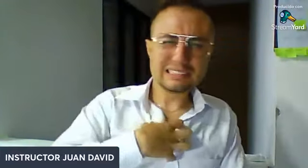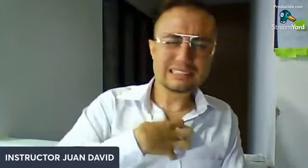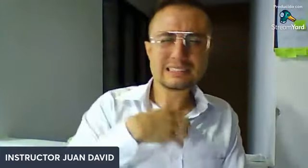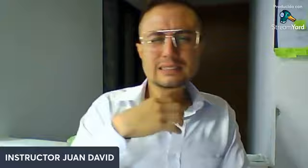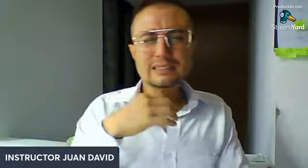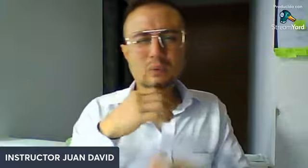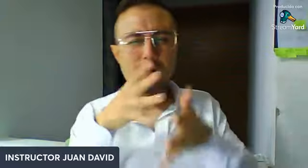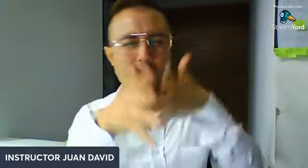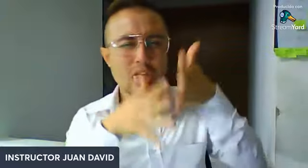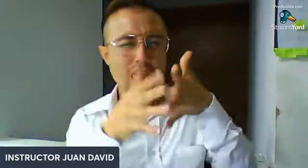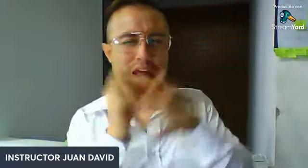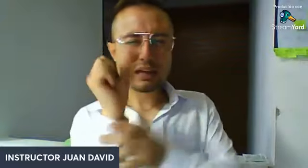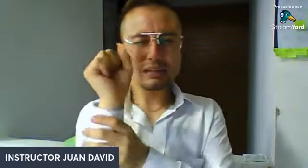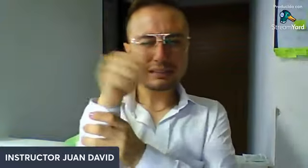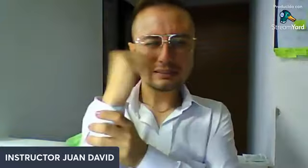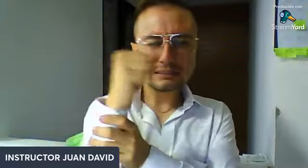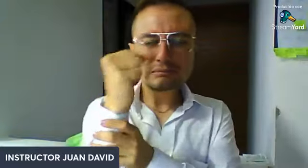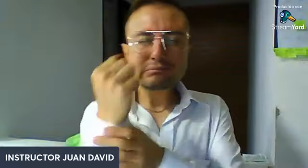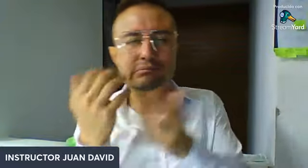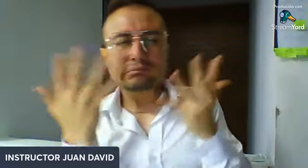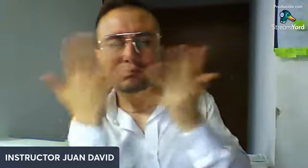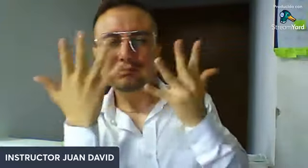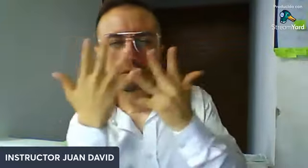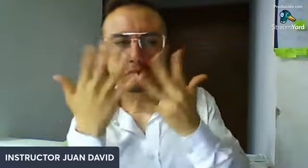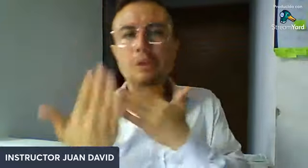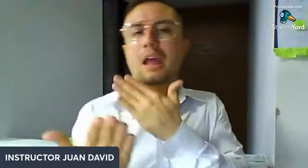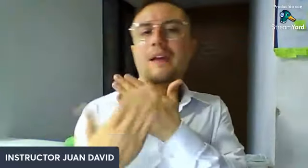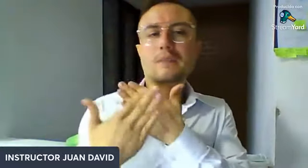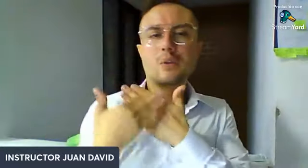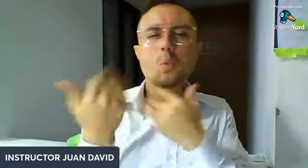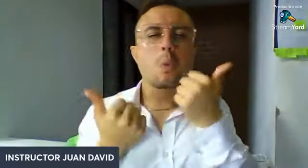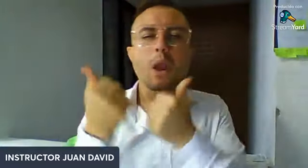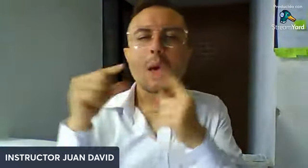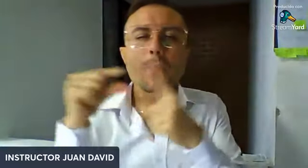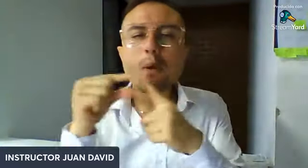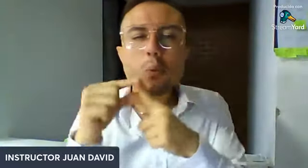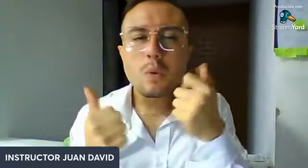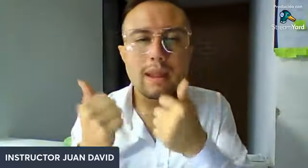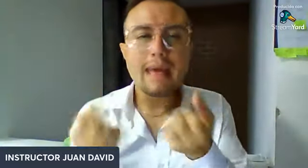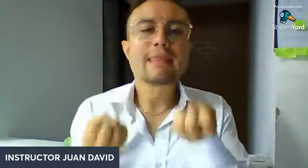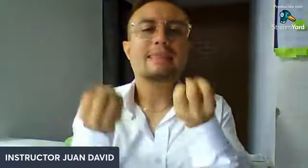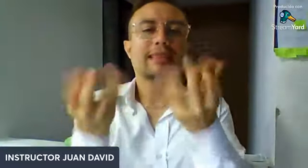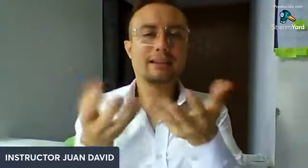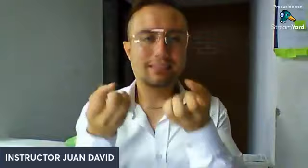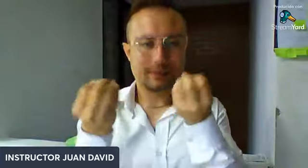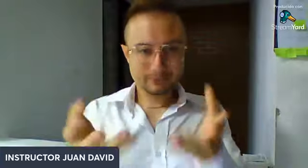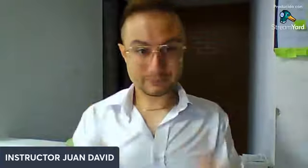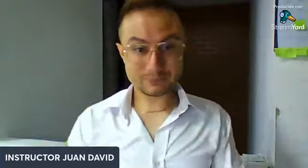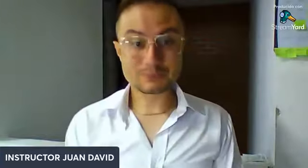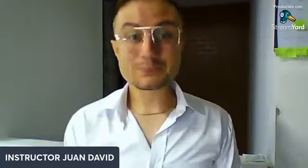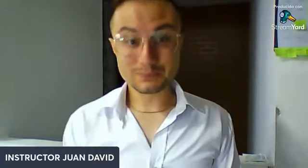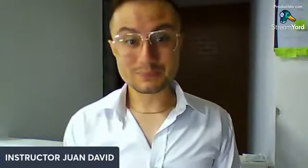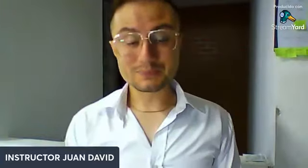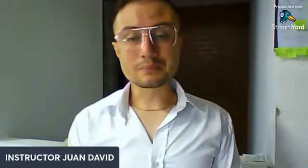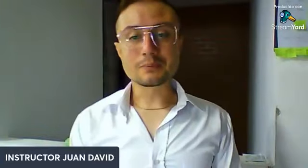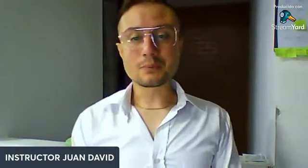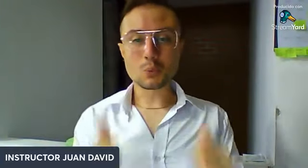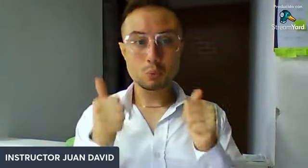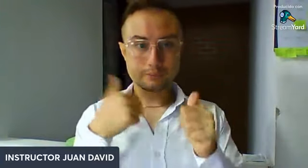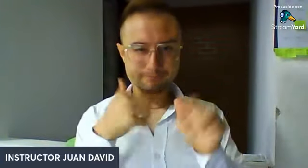Entonces, a lo último, si tienen alguna duda, algo que les haya pasado en cuanto a la configuración de la seña o demás, me preguntan